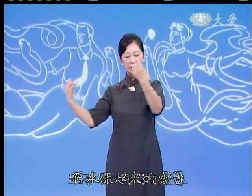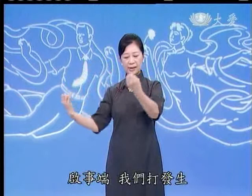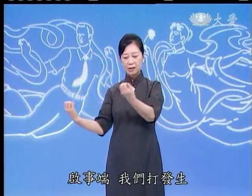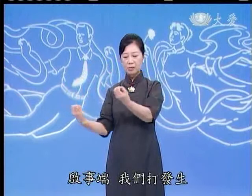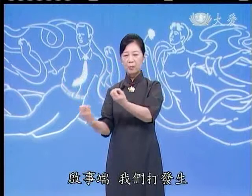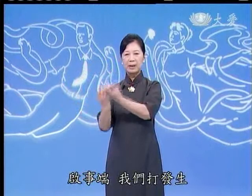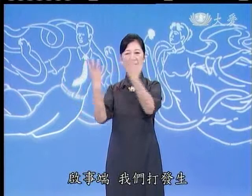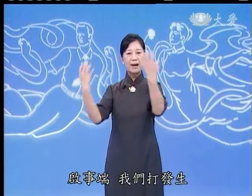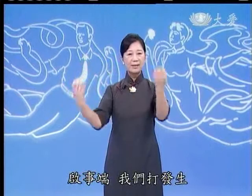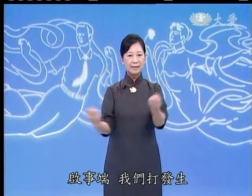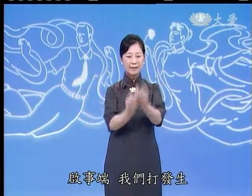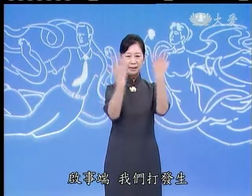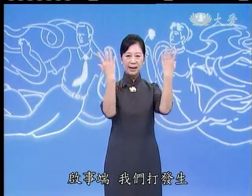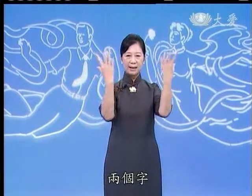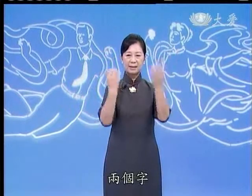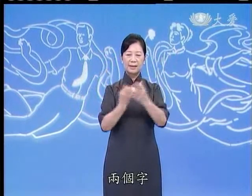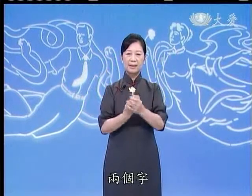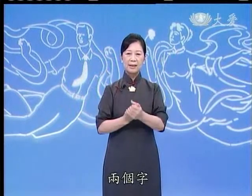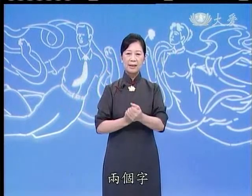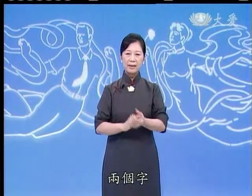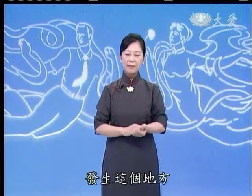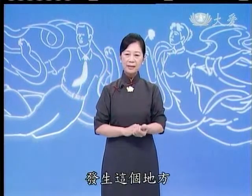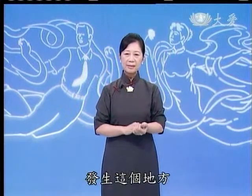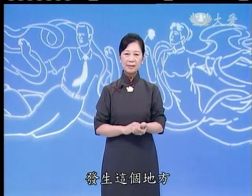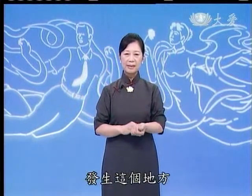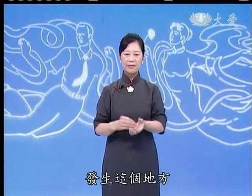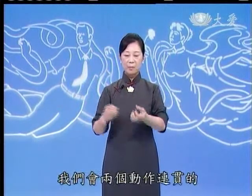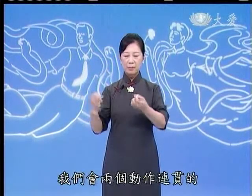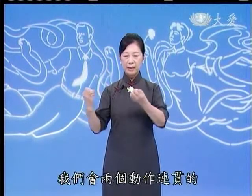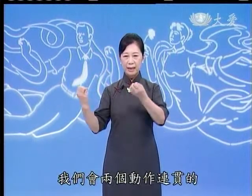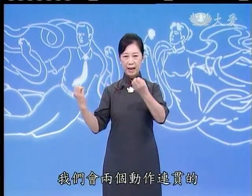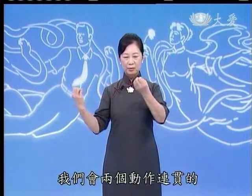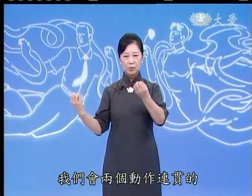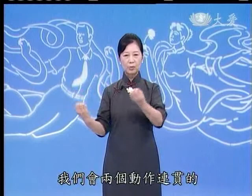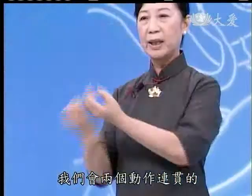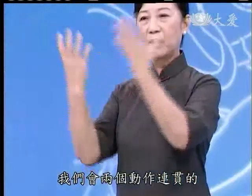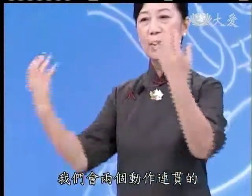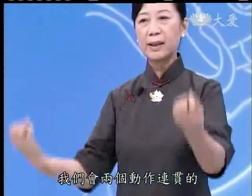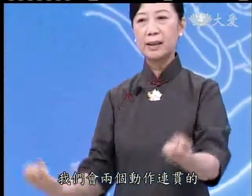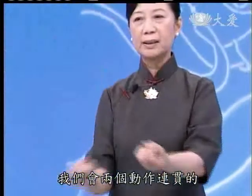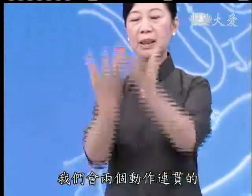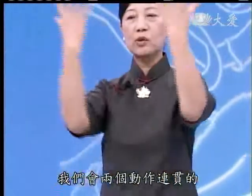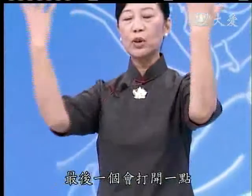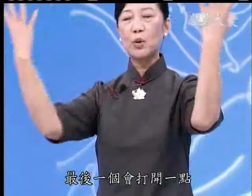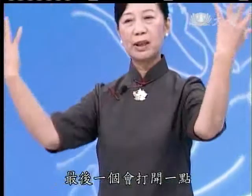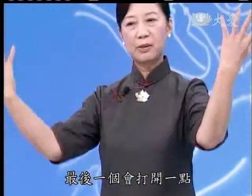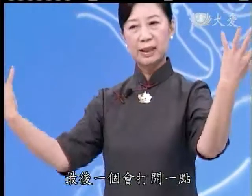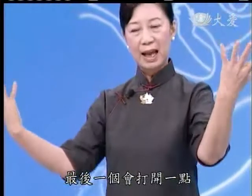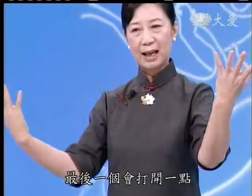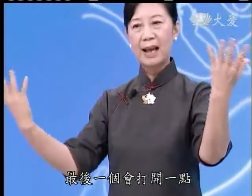起四段我们打发生两个字。那发生这个地方，我们会两个动作连贯的，第二最后一个会打开